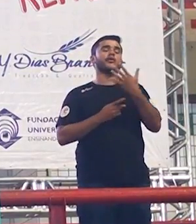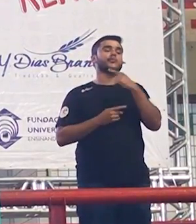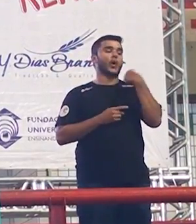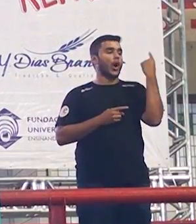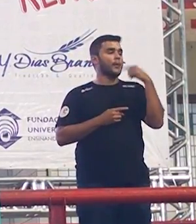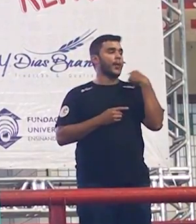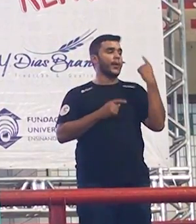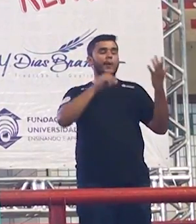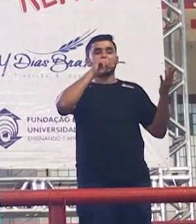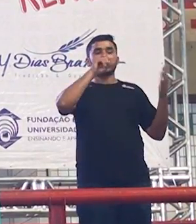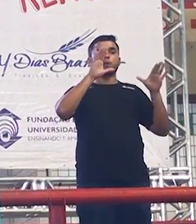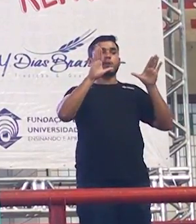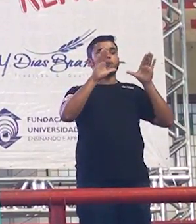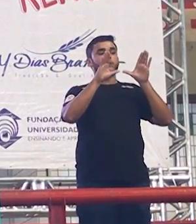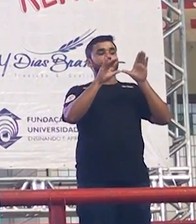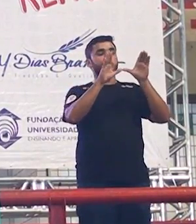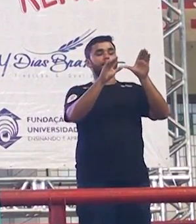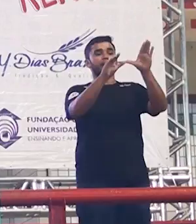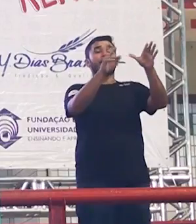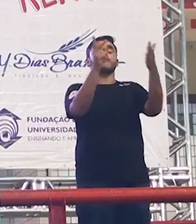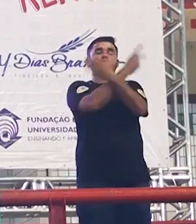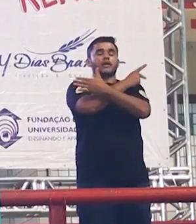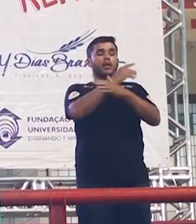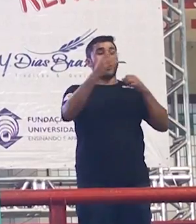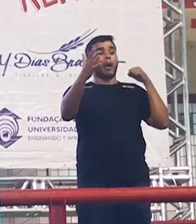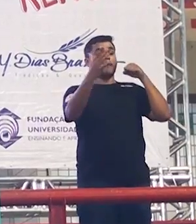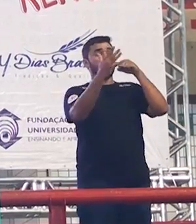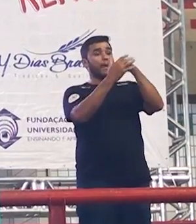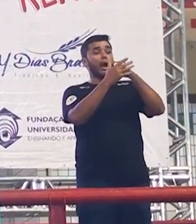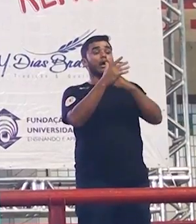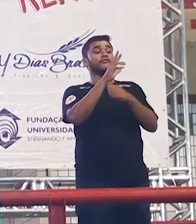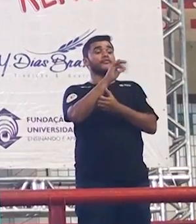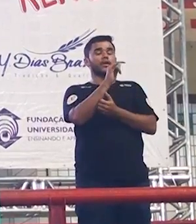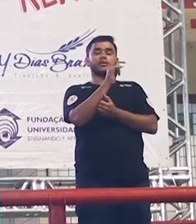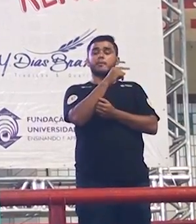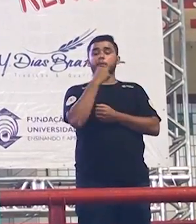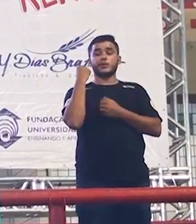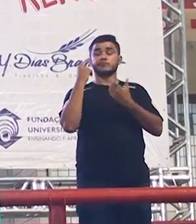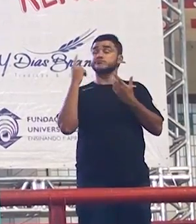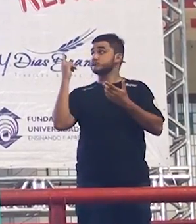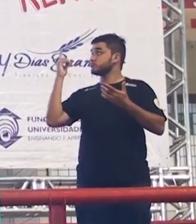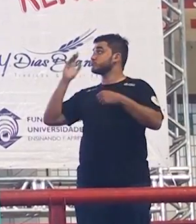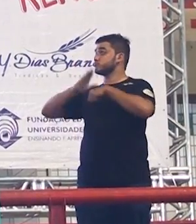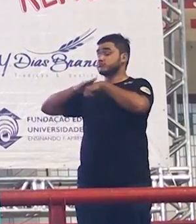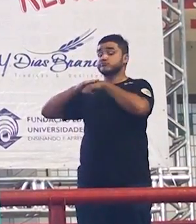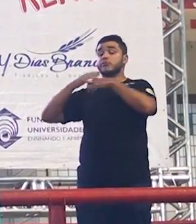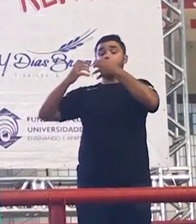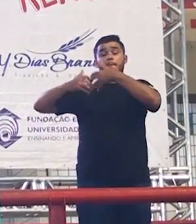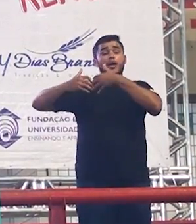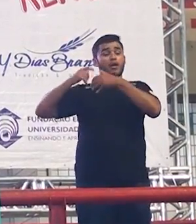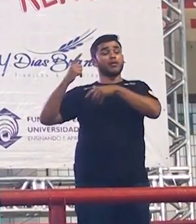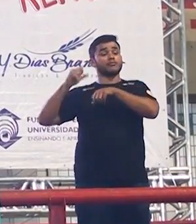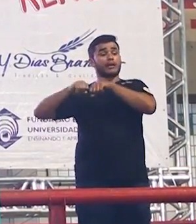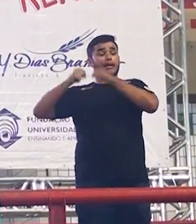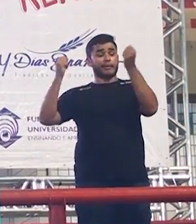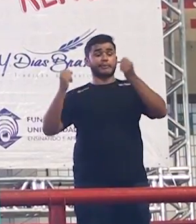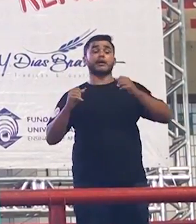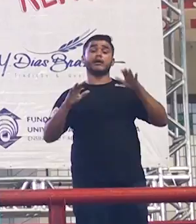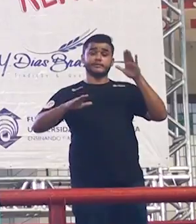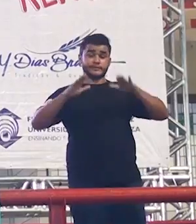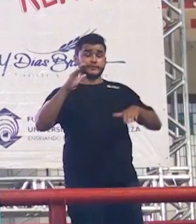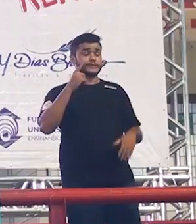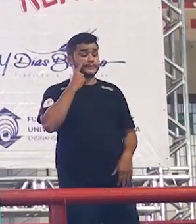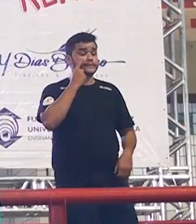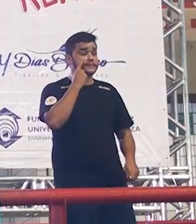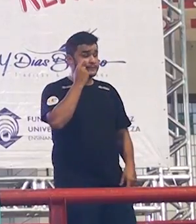colisão. Então morre muito pássaro, e às vezes a colisão acaba danificando o próprio equipamento.